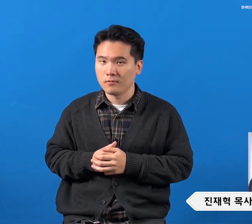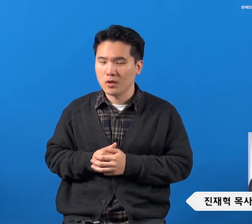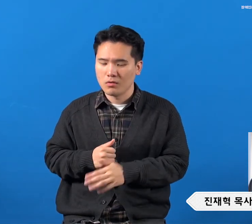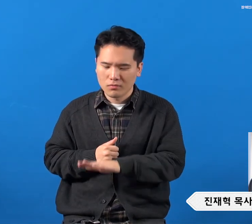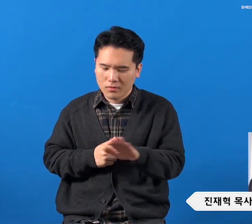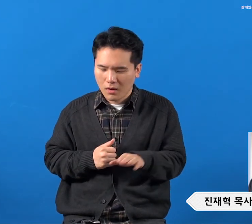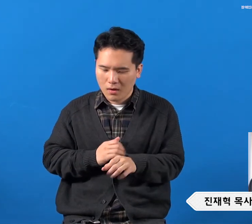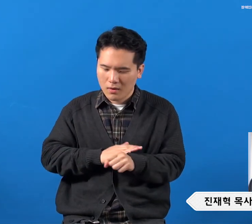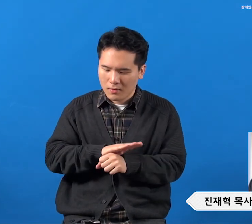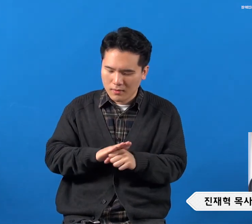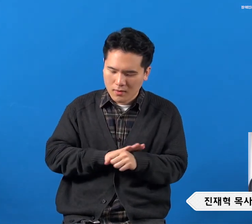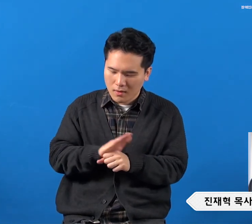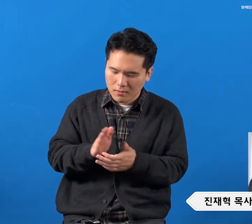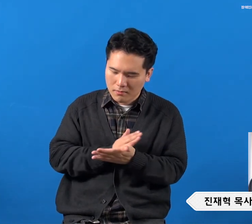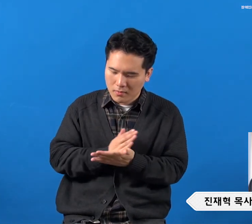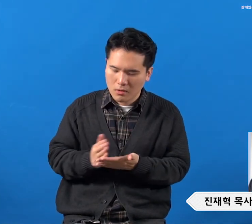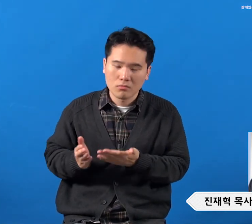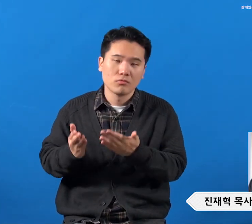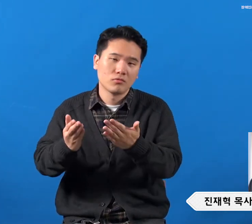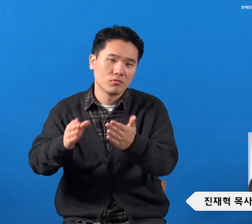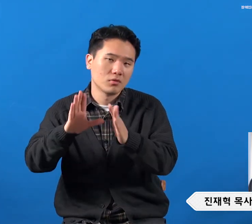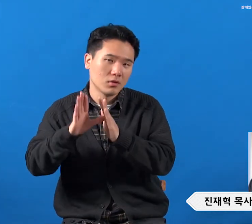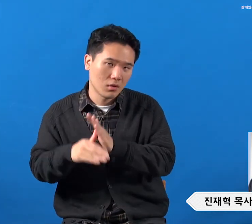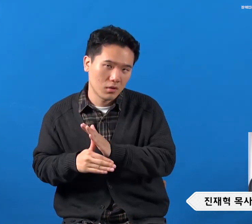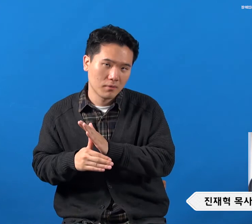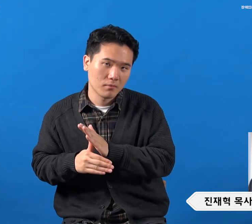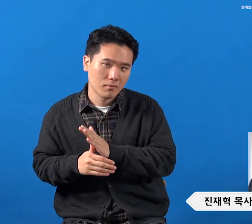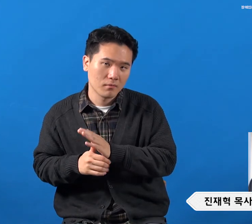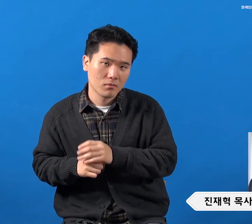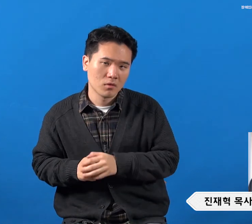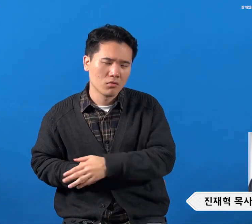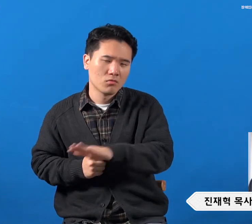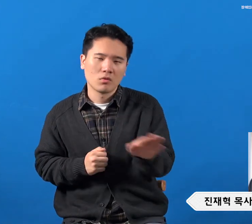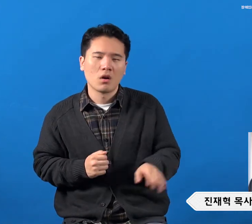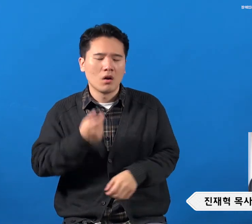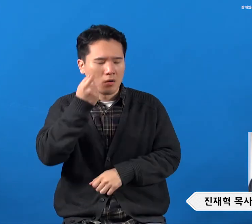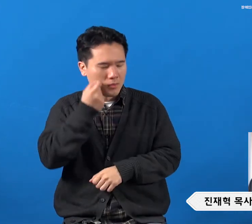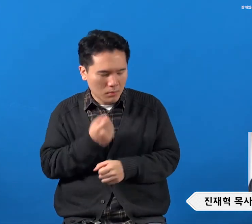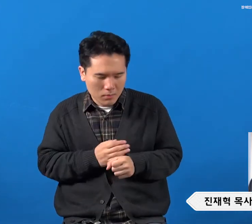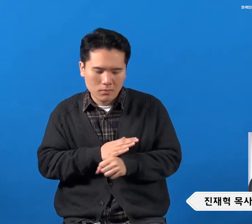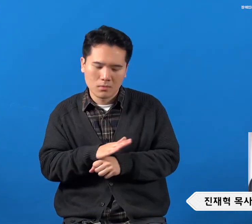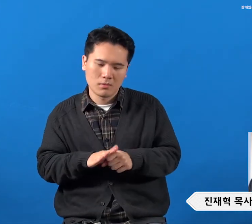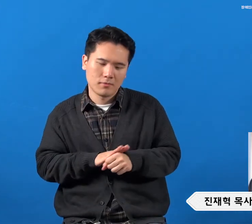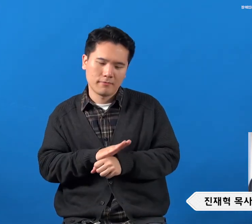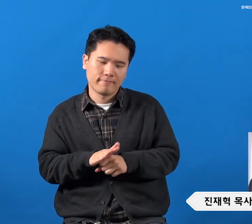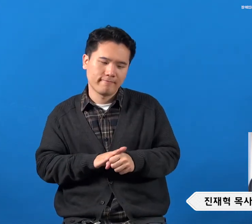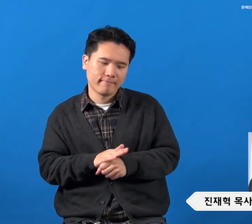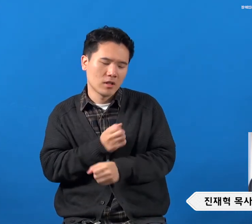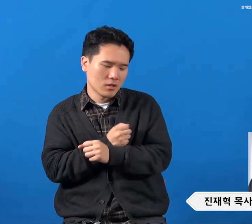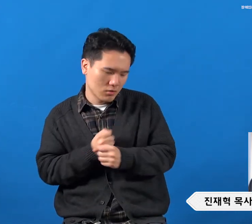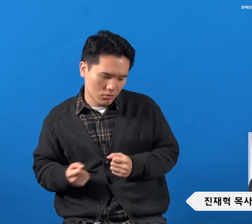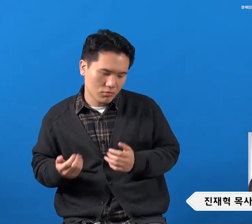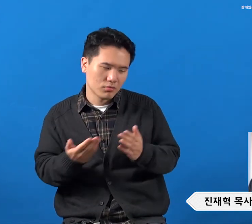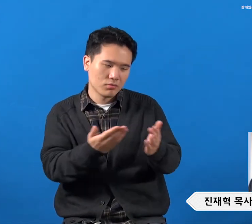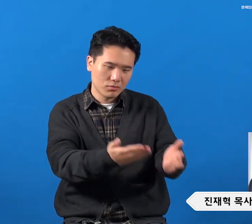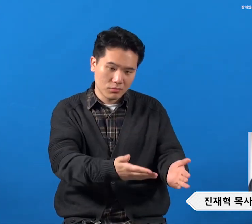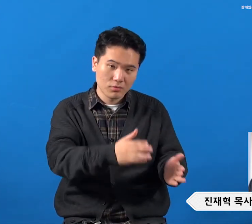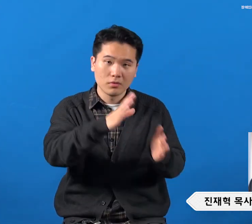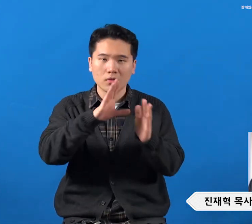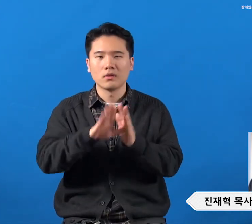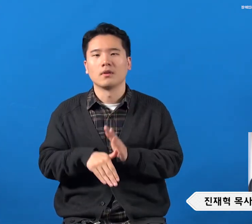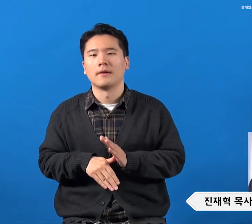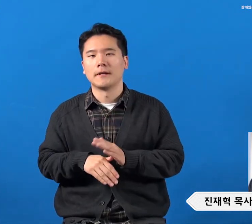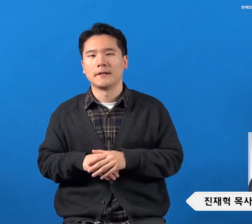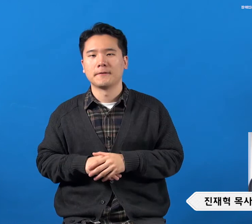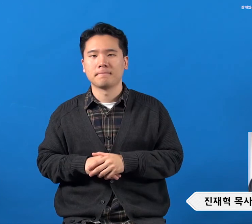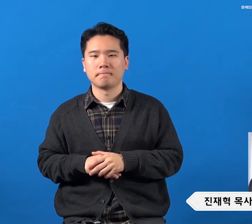우리가 사랑을 베풀 때, 우리가 용서하고 인내하고 친절하고 신실할 때, 긍휼히 여길